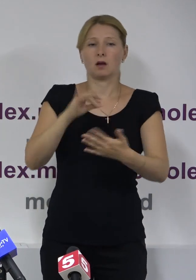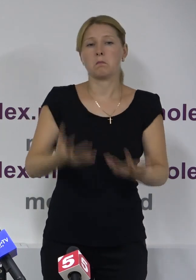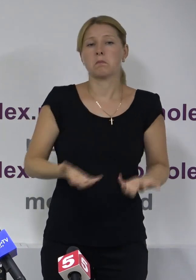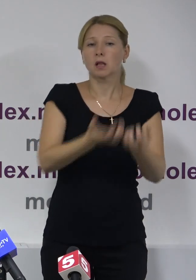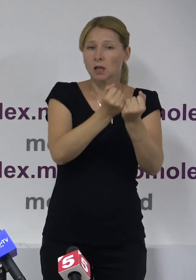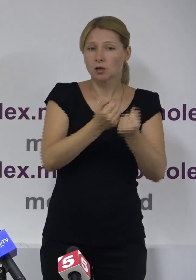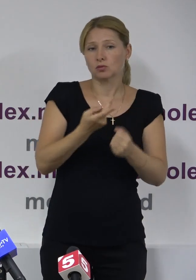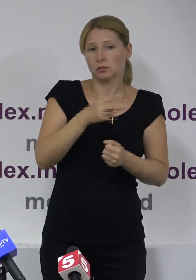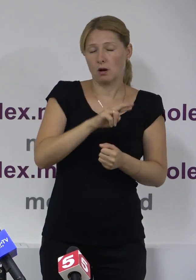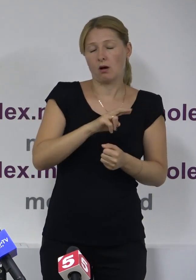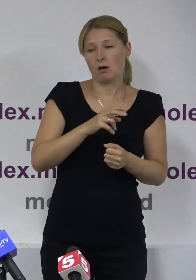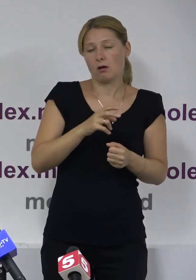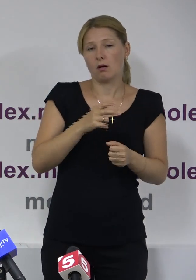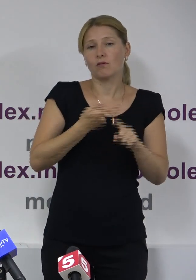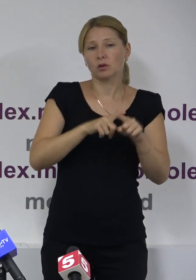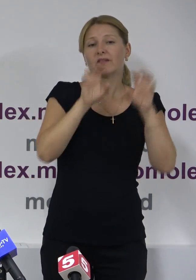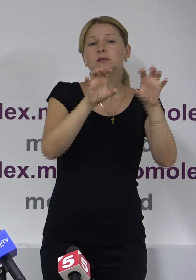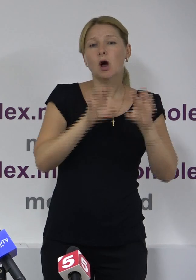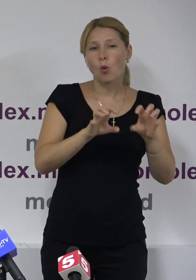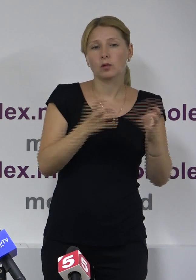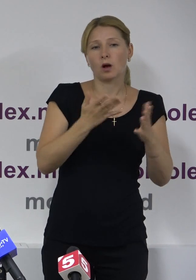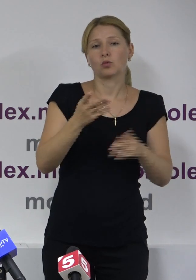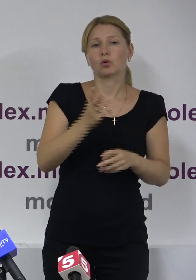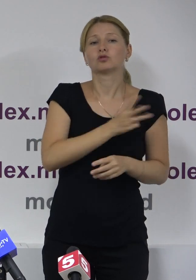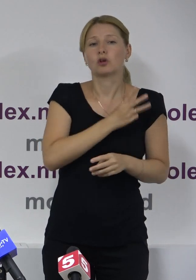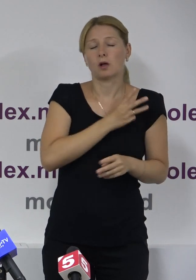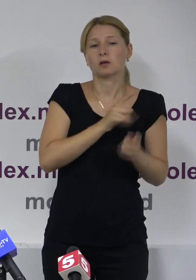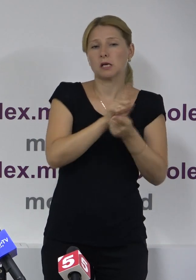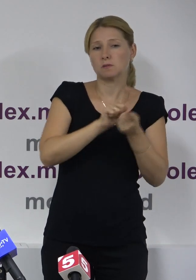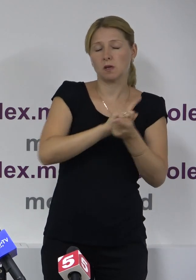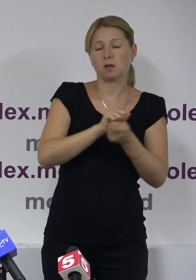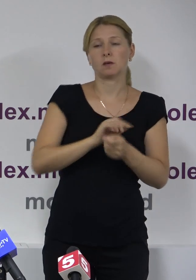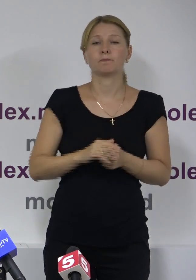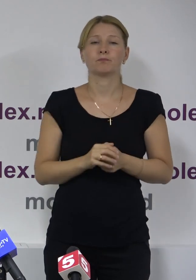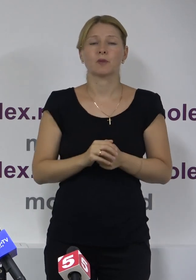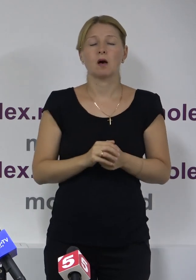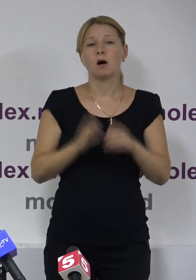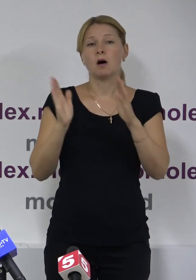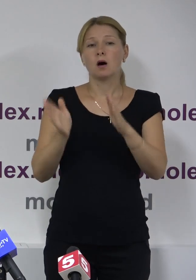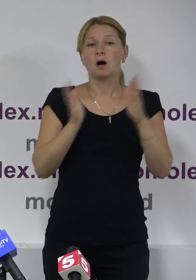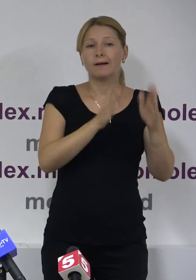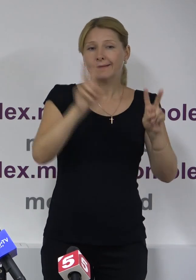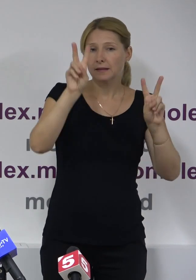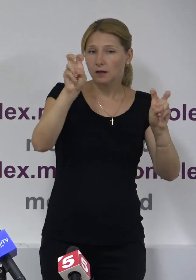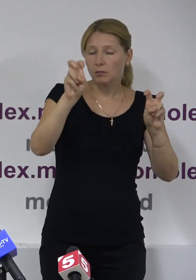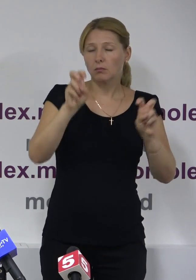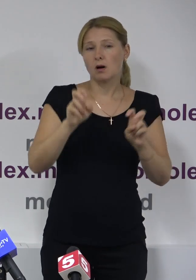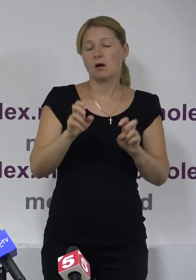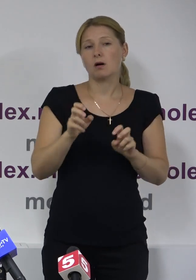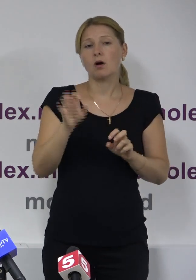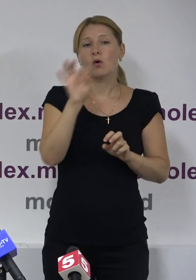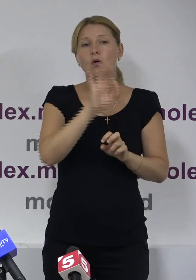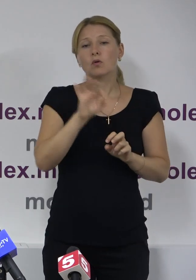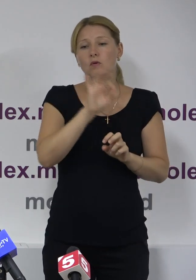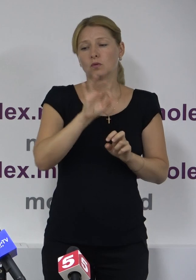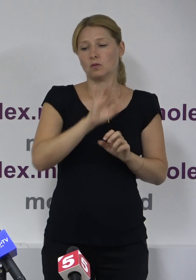aceste inițiative. O altă dimensiune a contextului intern, am ținut să o arătăm, este